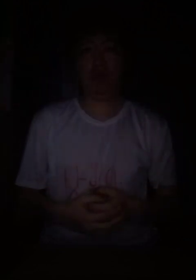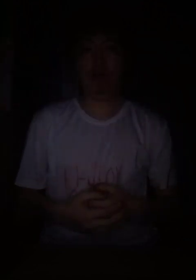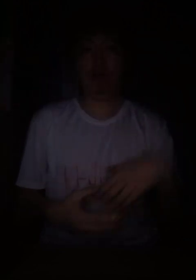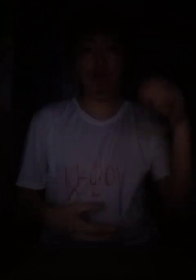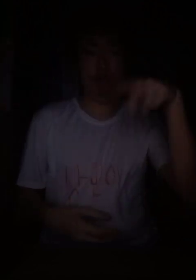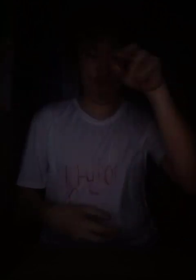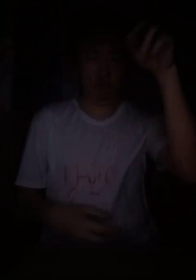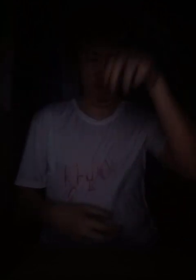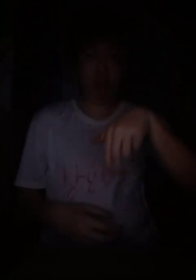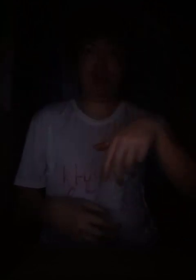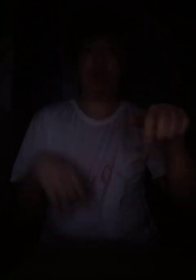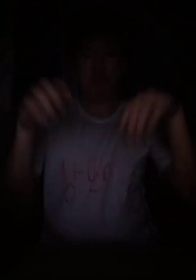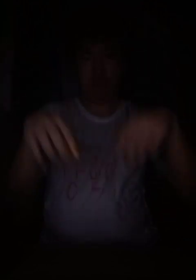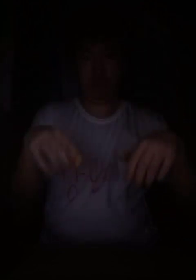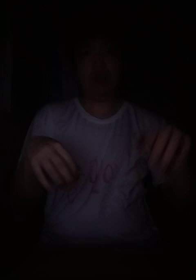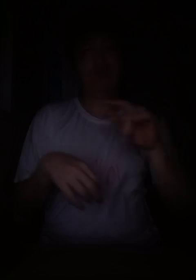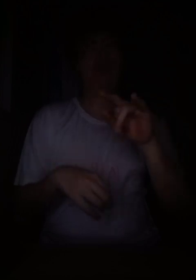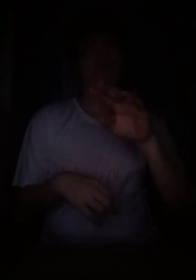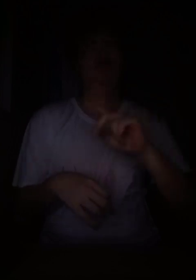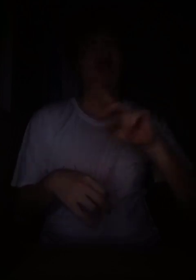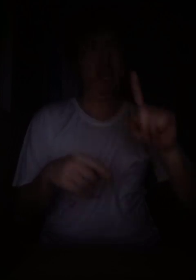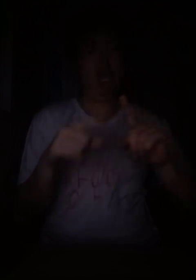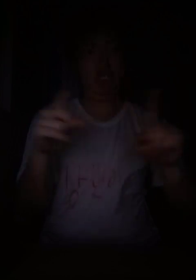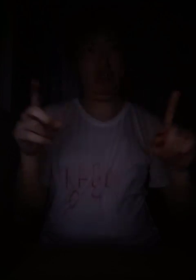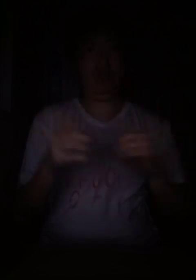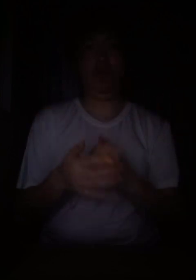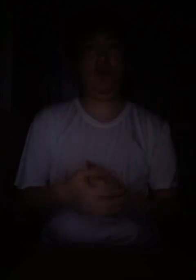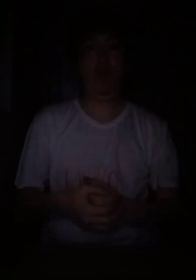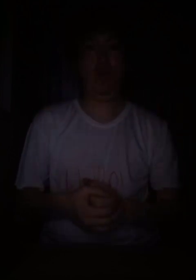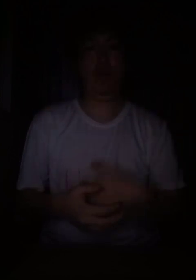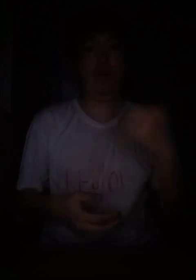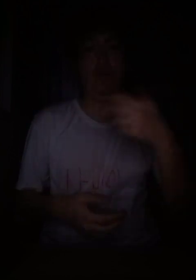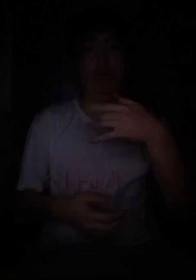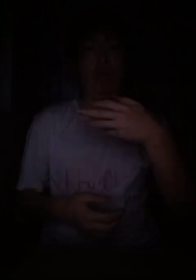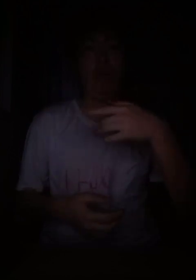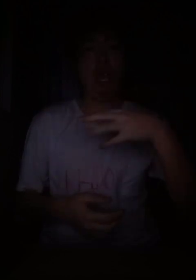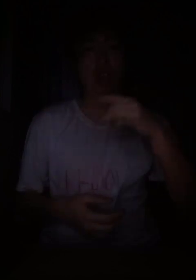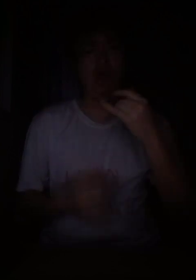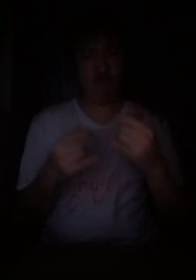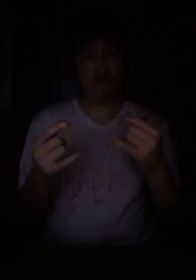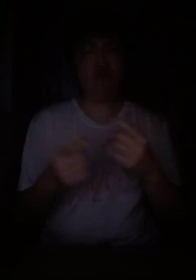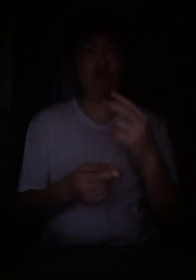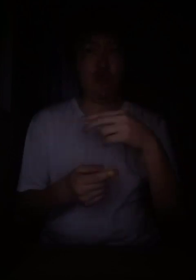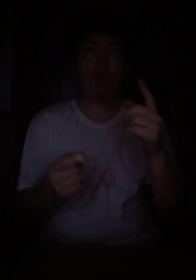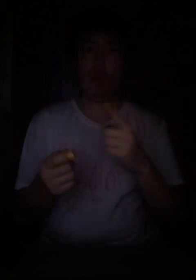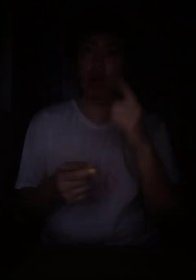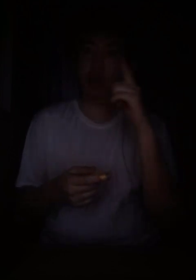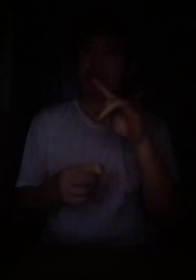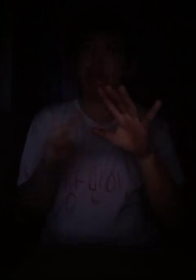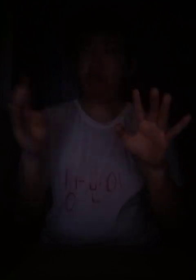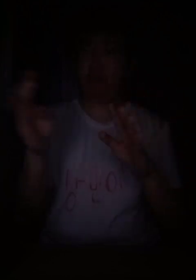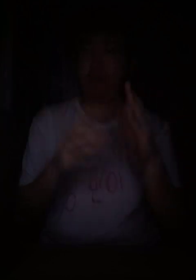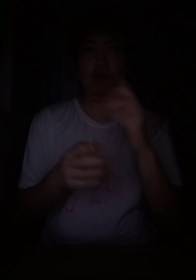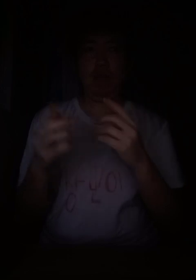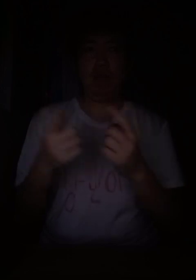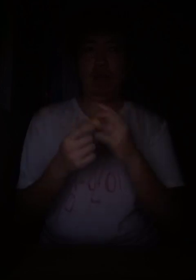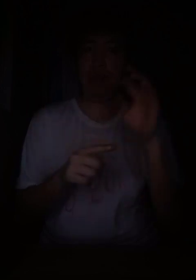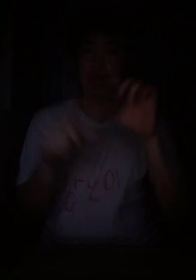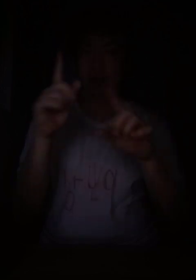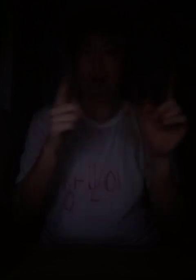동안 서천에 내린 비의 양은 111mm, 부여 양화 106, 논산 연무는 90mm를 기록했습니다.